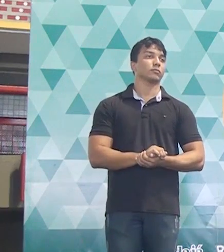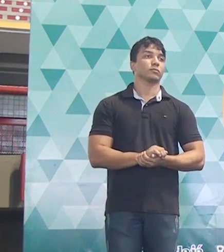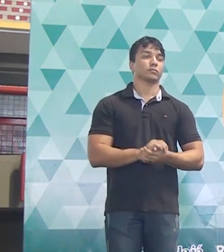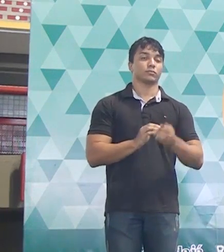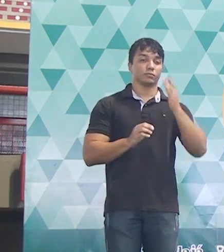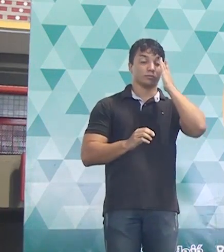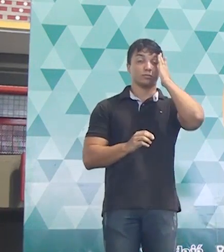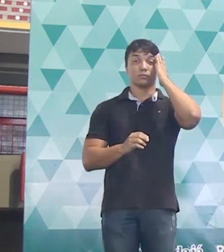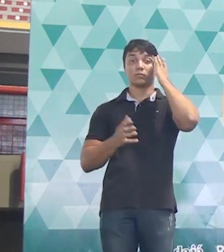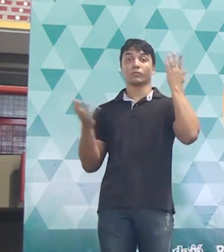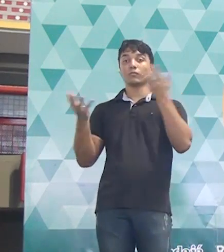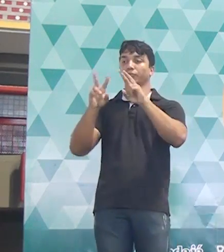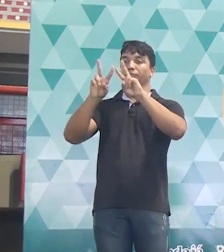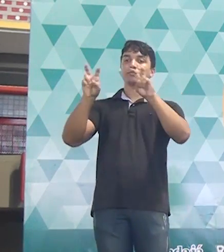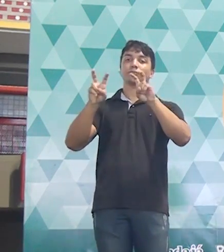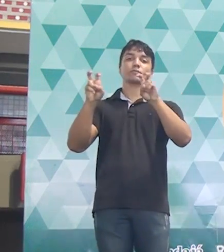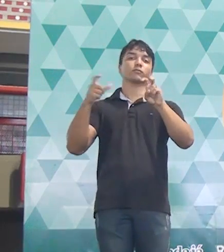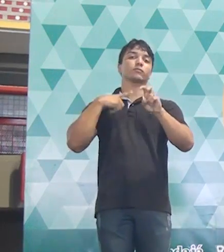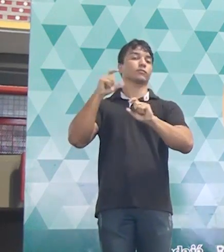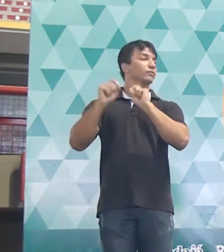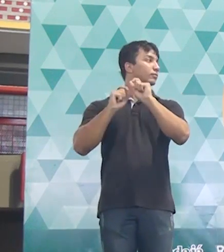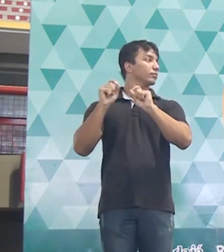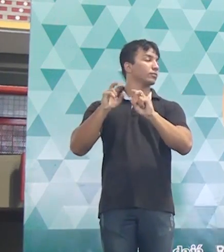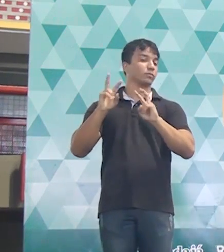Companheiros, o assunto que a gente vai trabalhar hoje